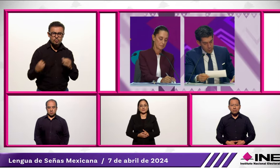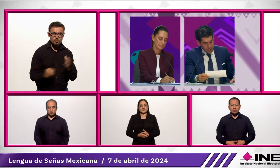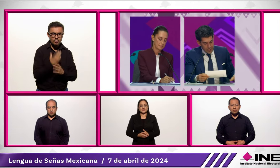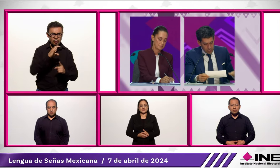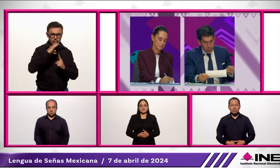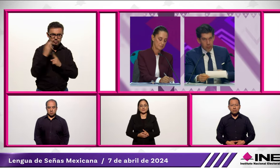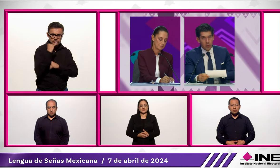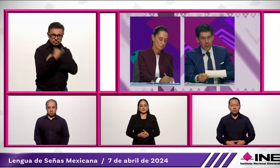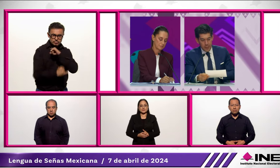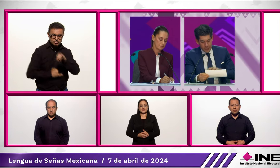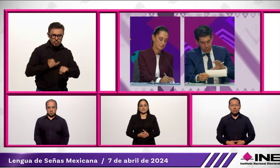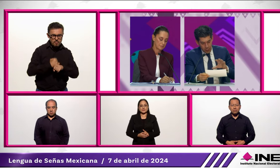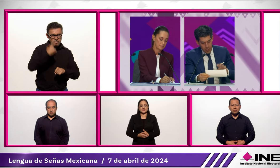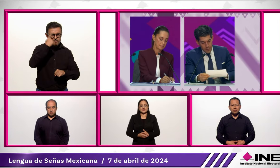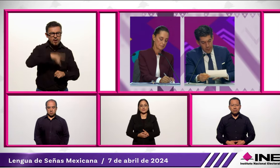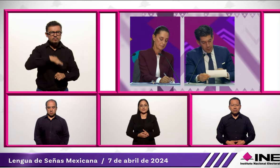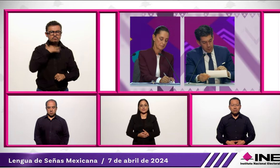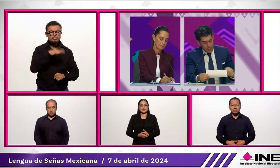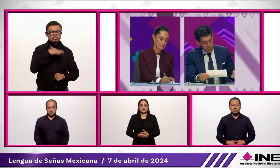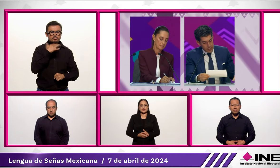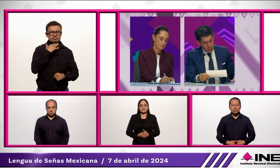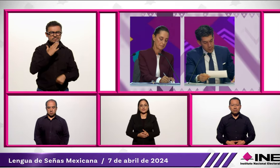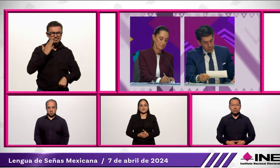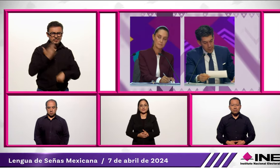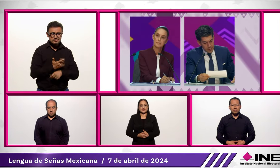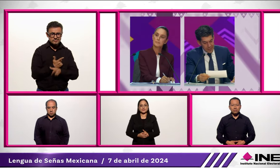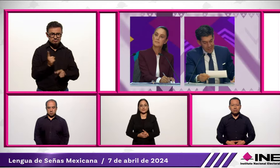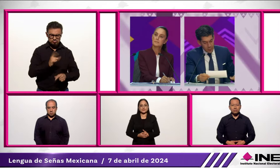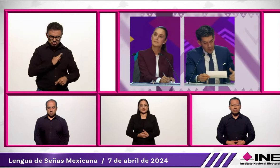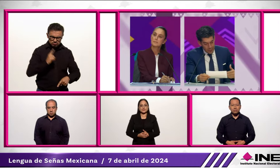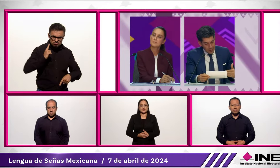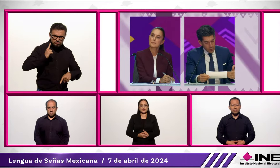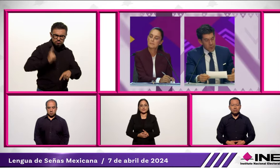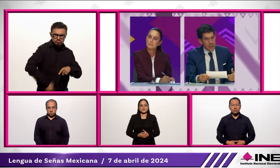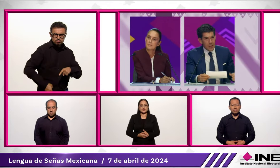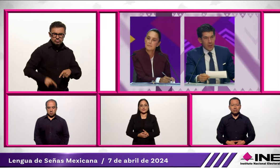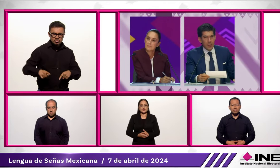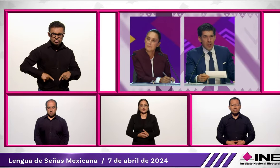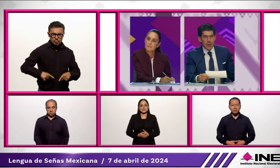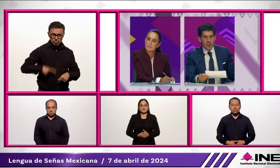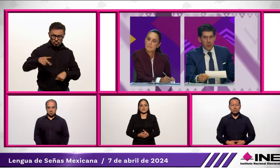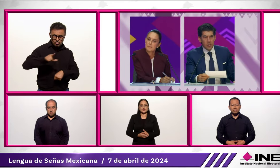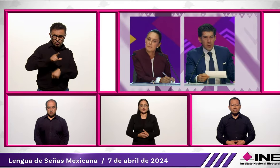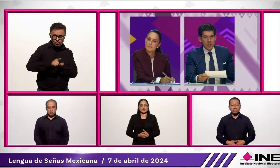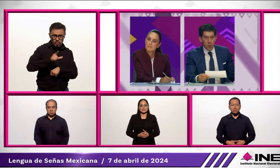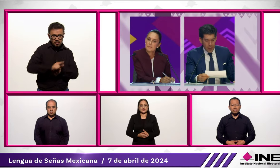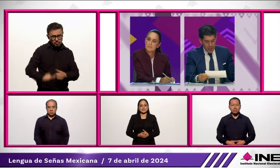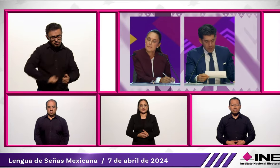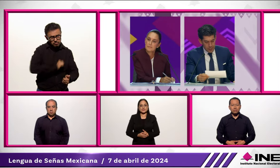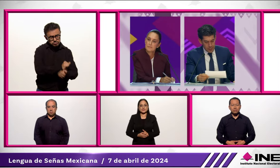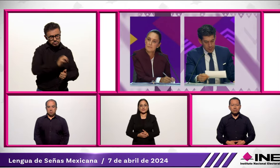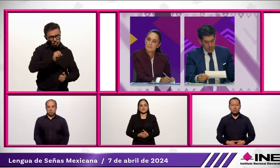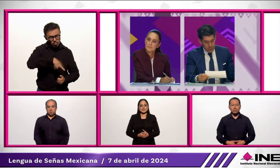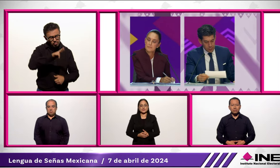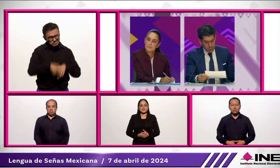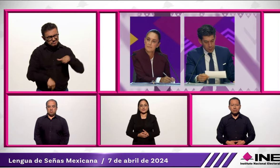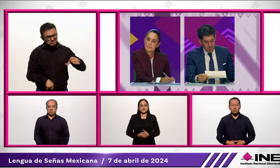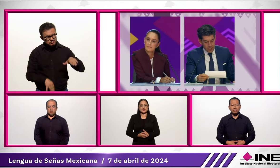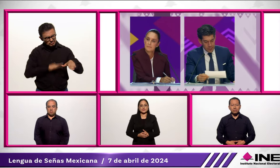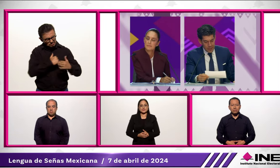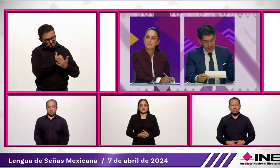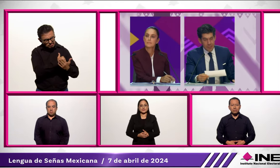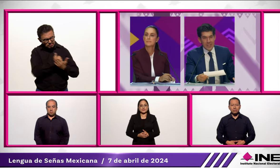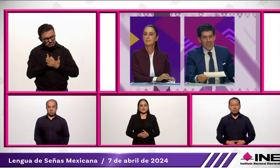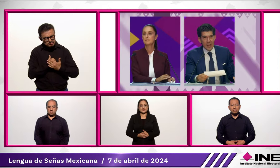la Impunidad. El gobierno guatemalteco pidió a Naciones Unidas que le ayudara para auxiliar a instituciones locales, a